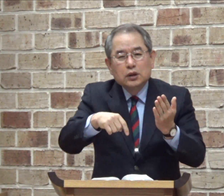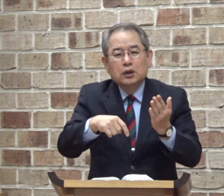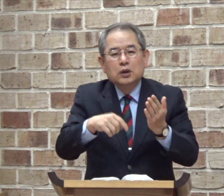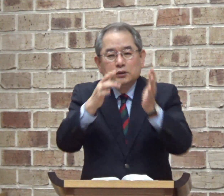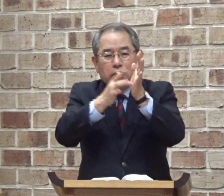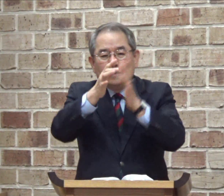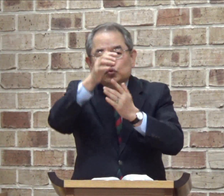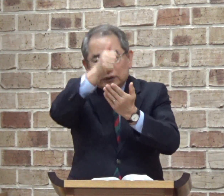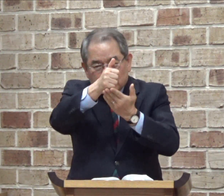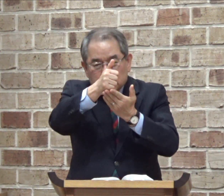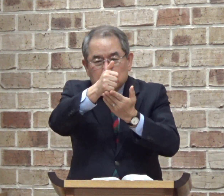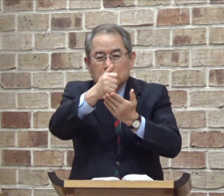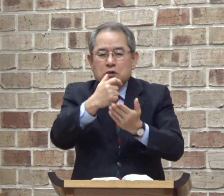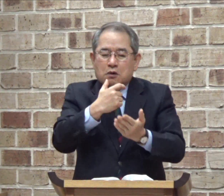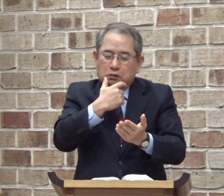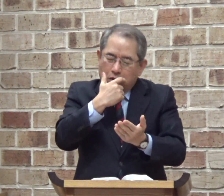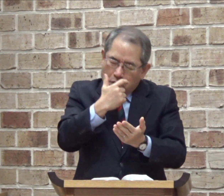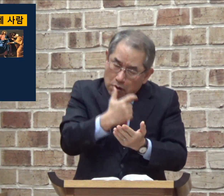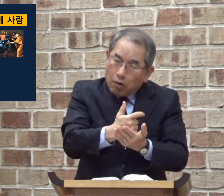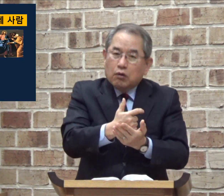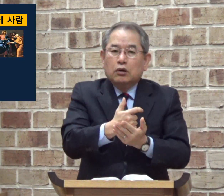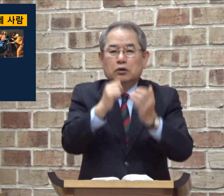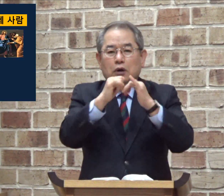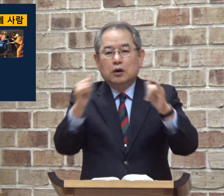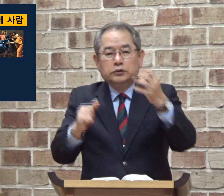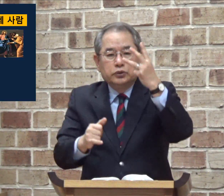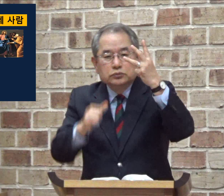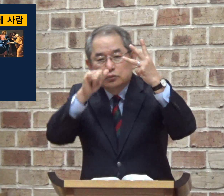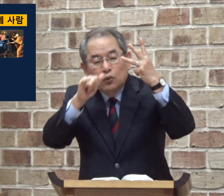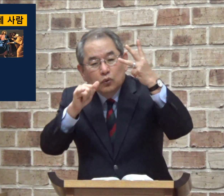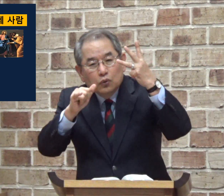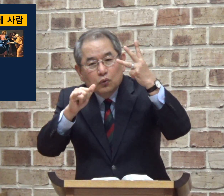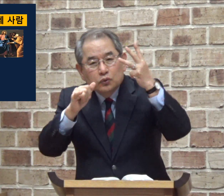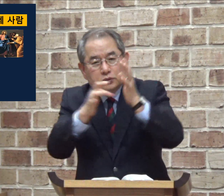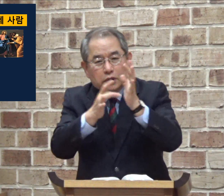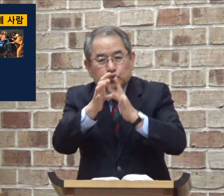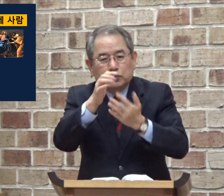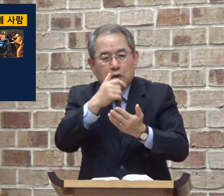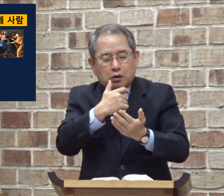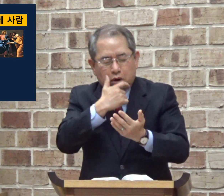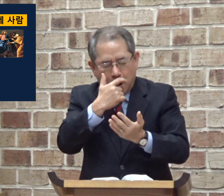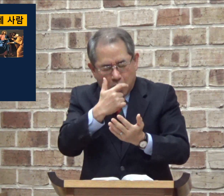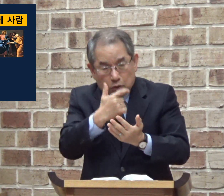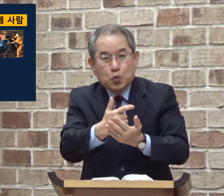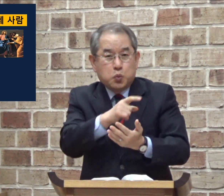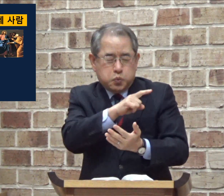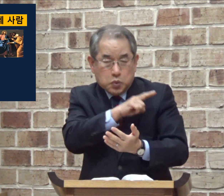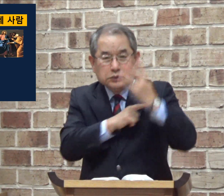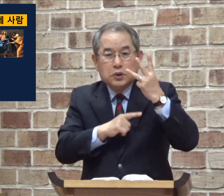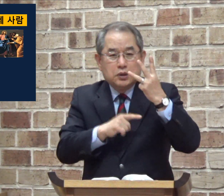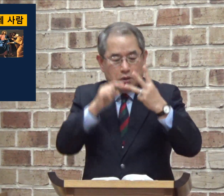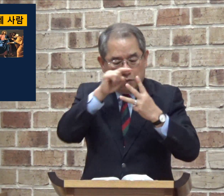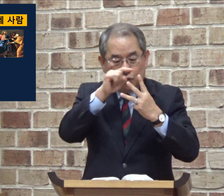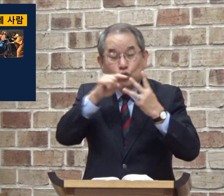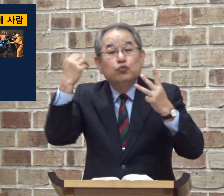감동되는 교회가, 감동하시는 교회가 되기를 원합니다. 그러면 우리가 성경 안에서 예수님이 감동하셨던 세 사람이 있는데